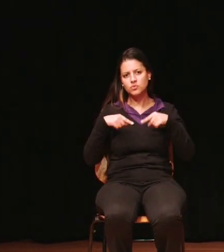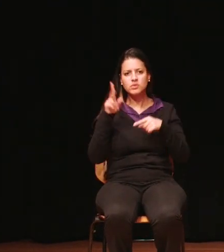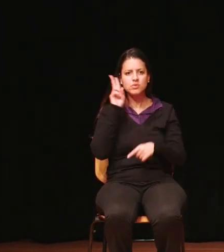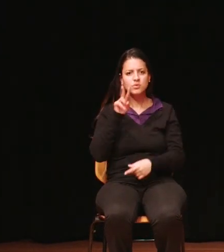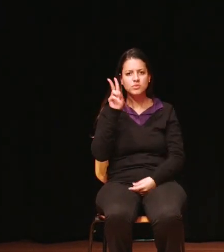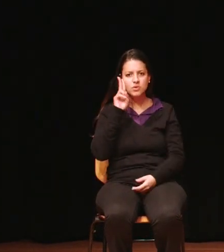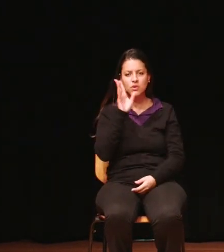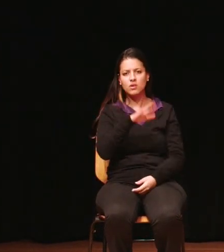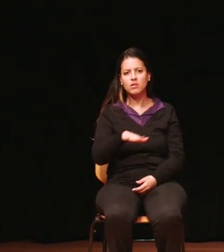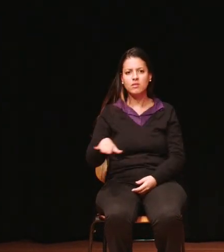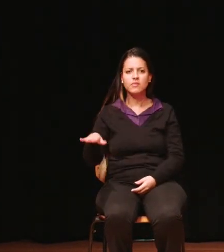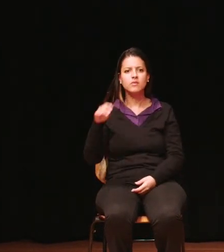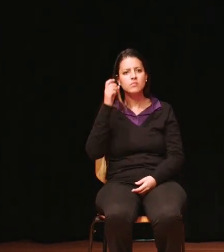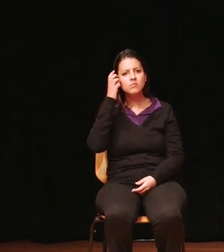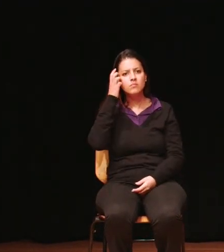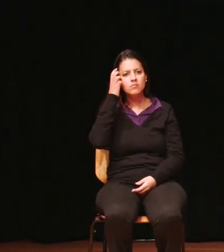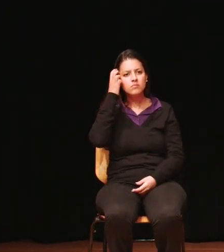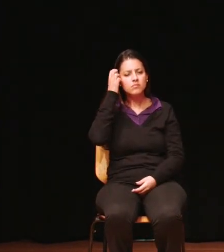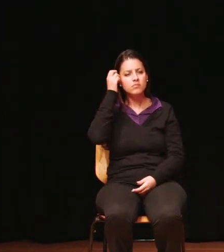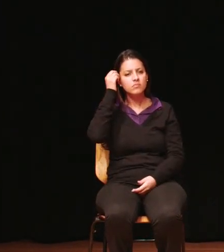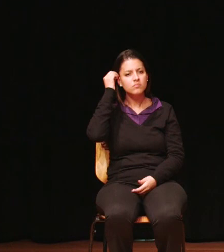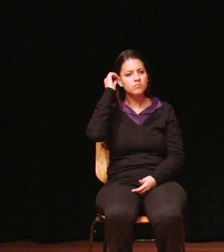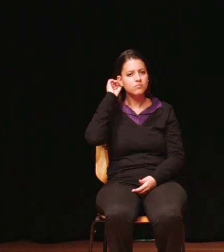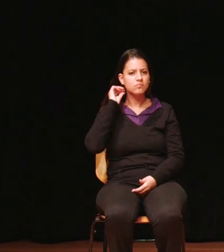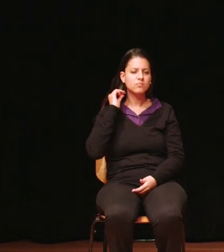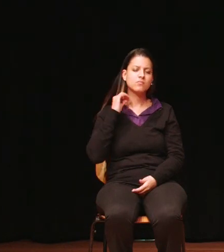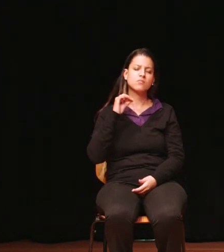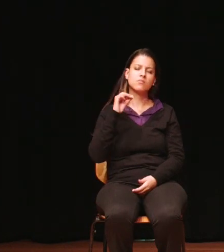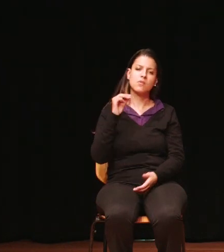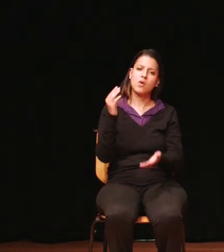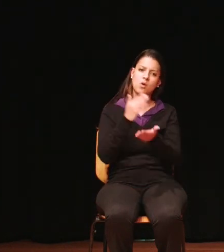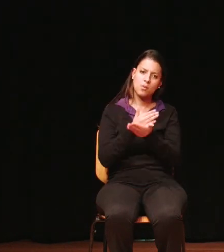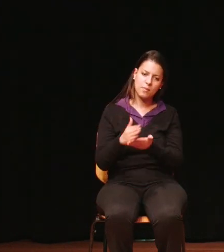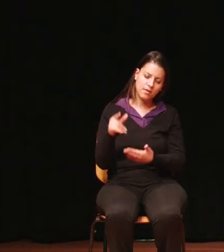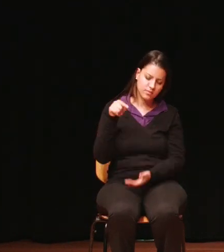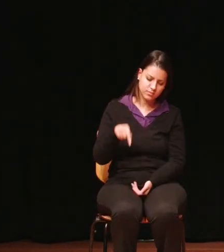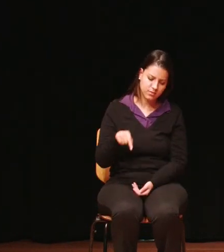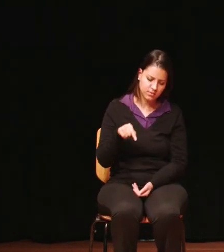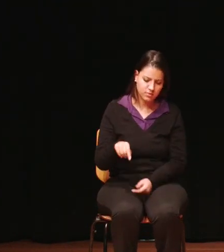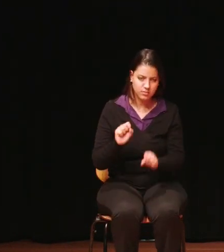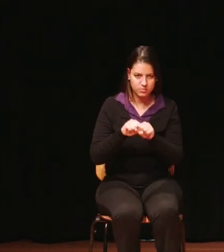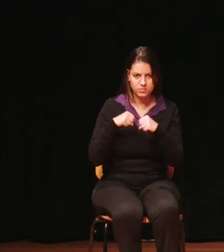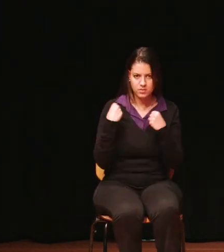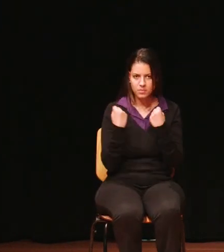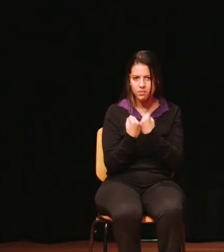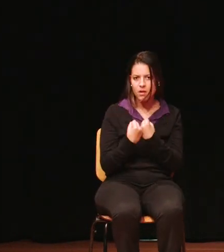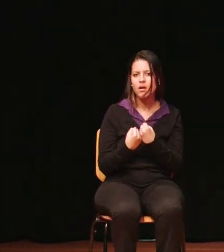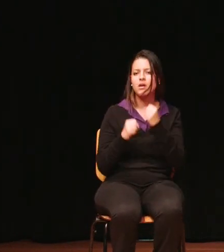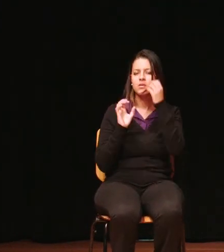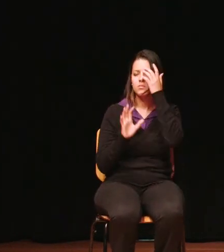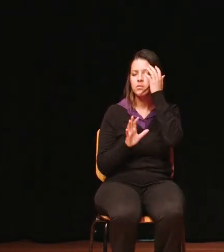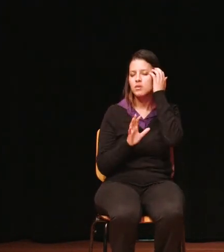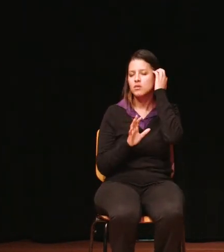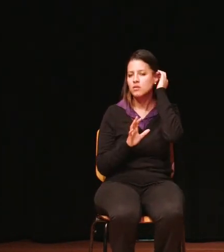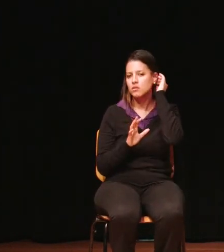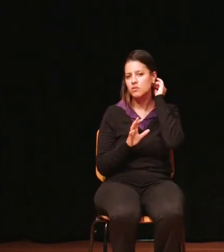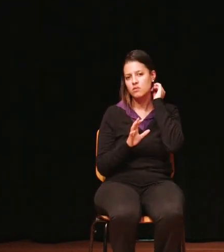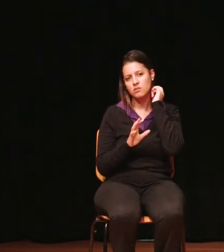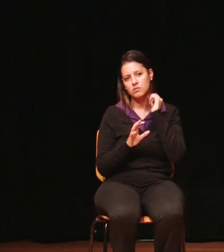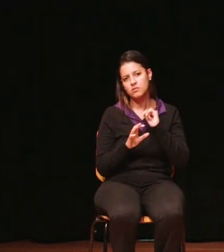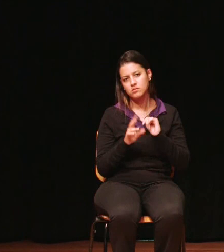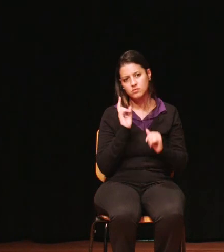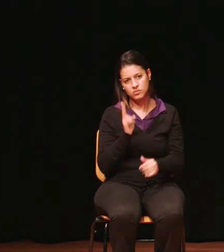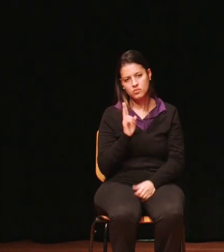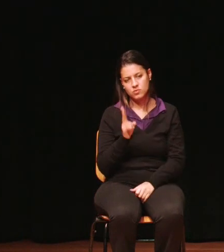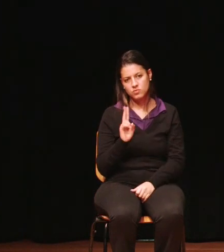infância, que, enfim, ele começa aqui no seminário, mas a ideia justamente é continuar essa